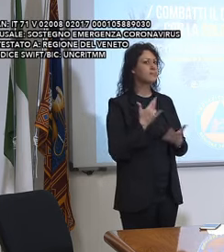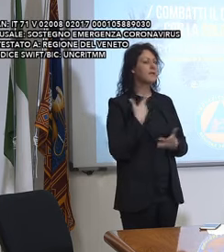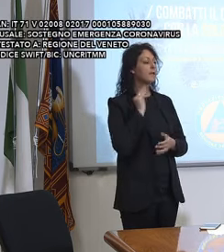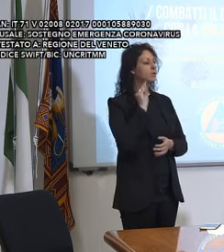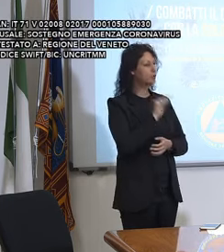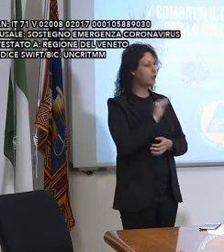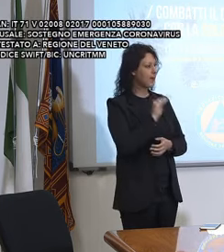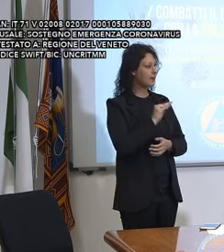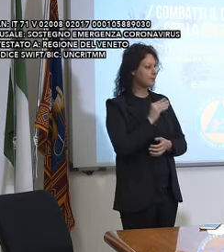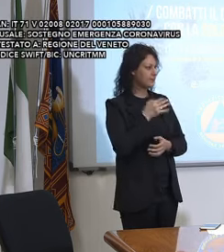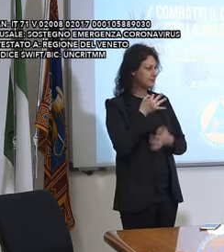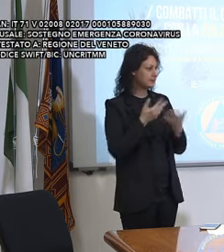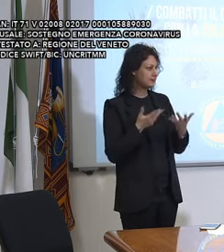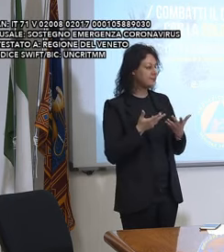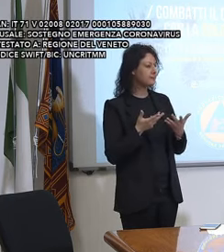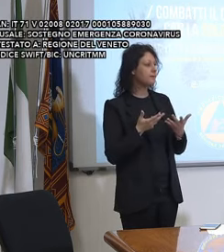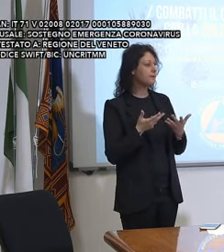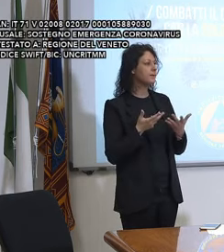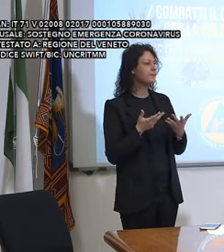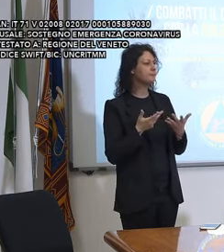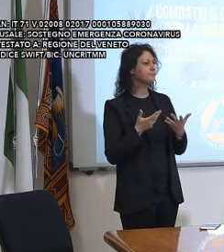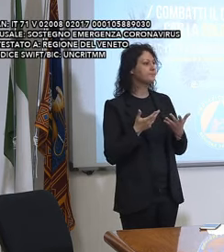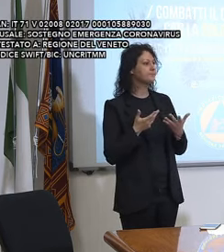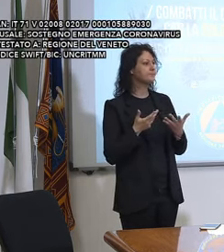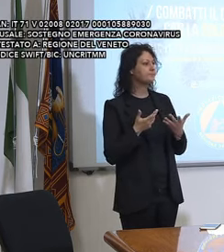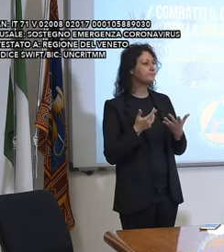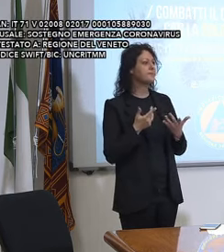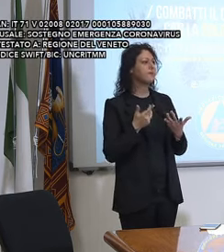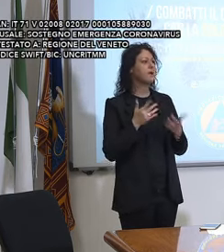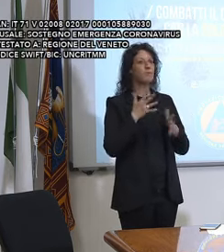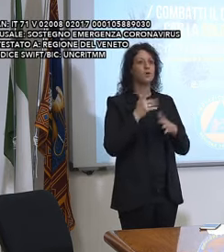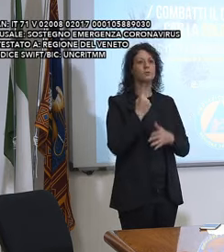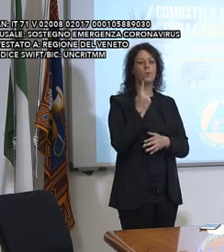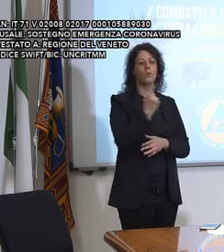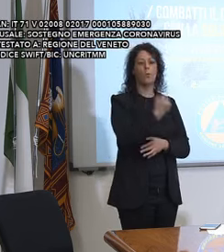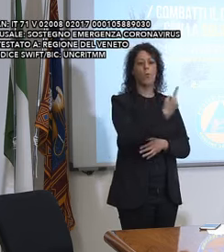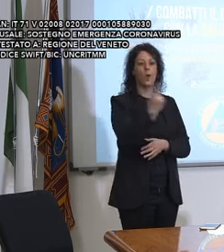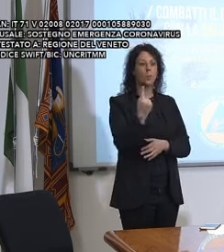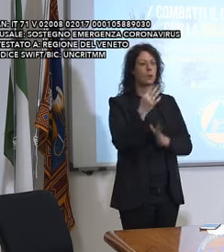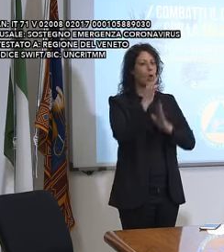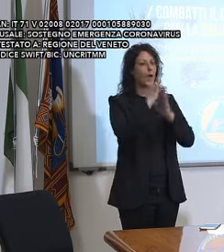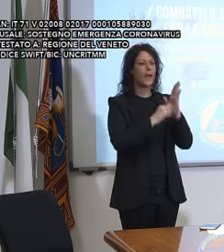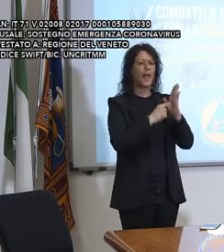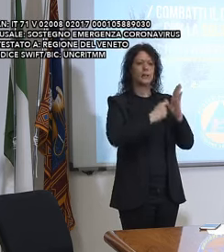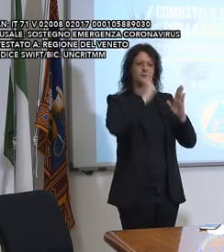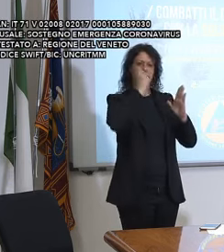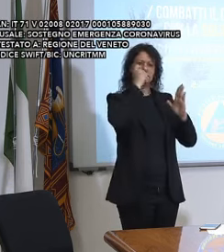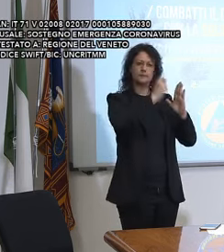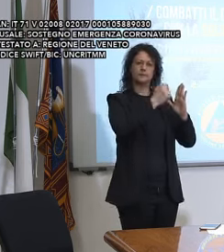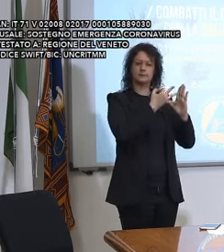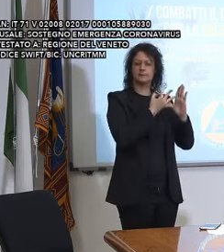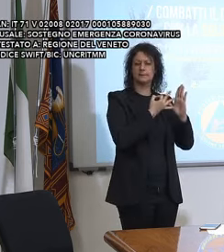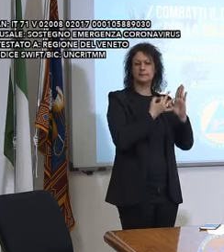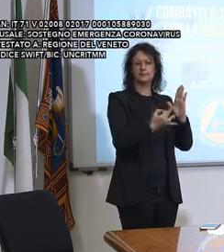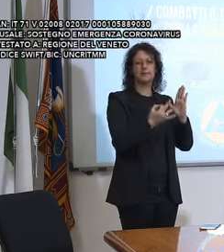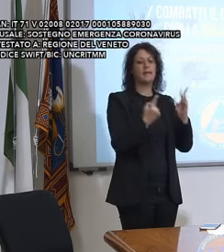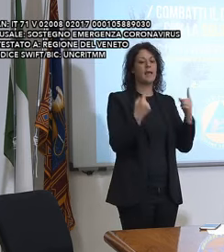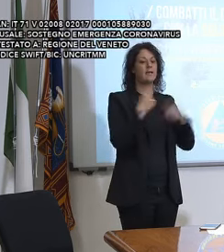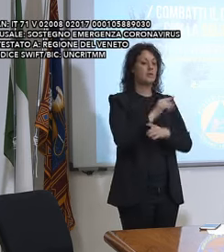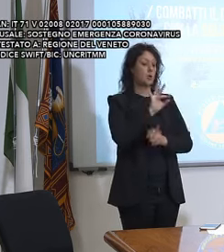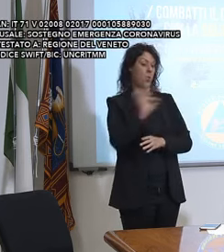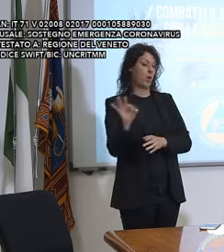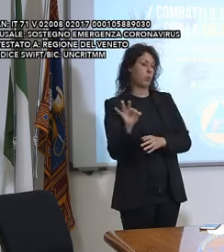la domanda era evidentemente c'è chi ha applicato scrupolosamente queste regole e quindi le ha applicate parzialmente